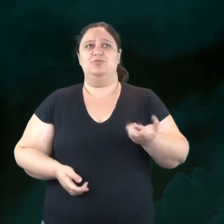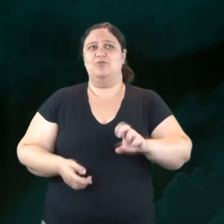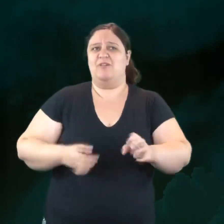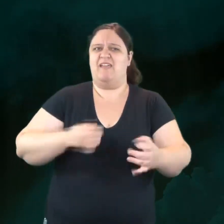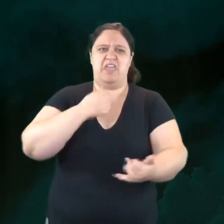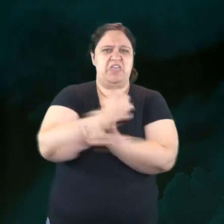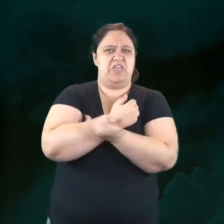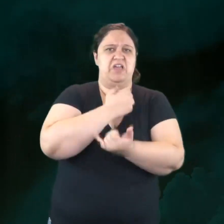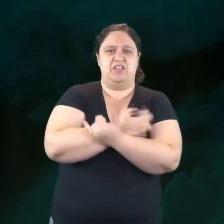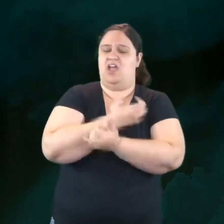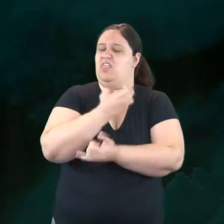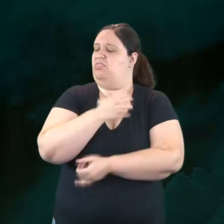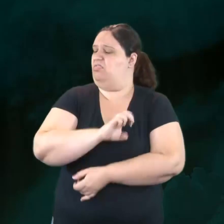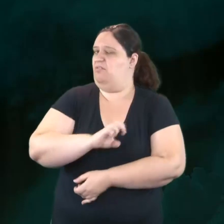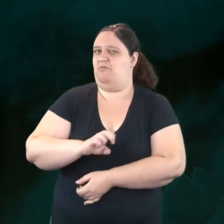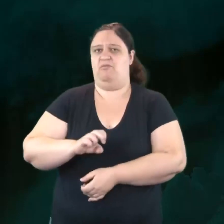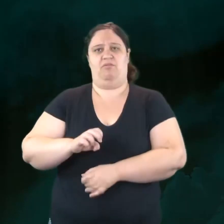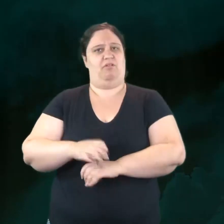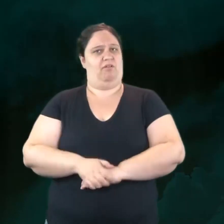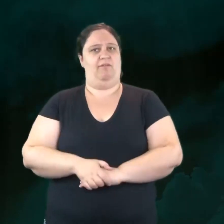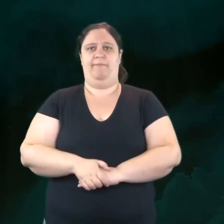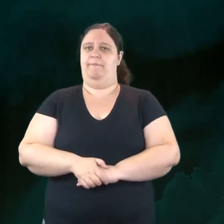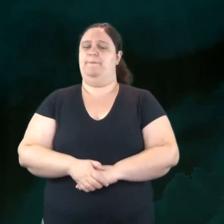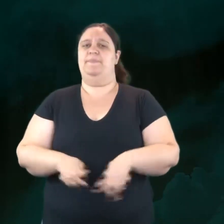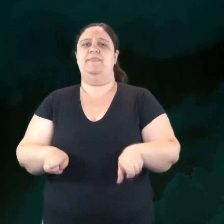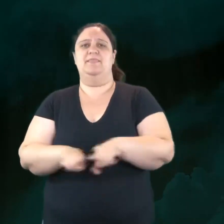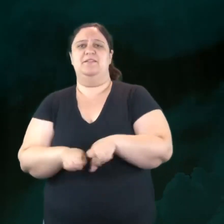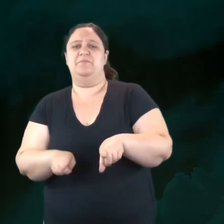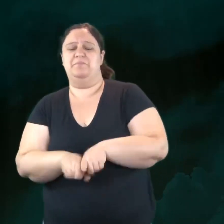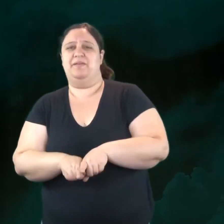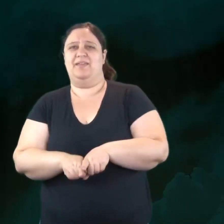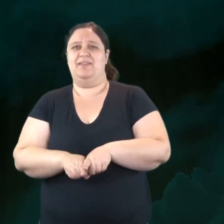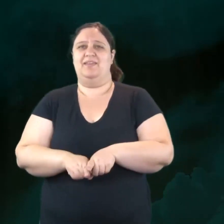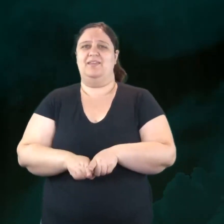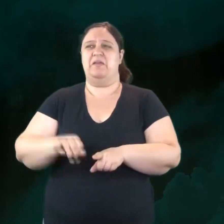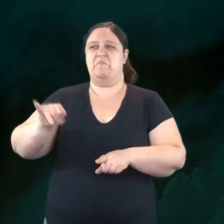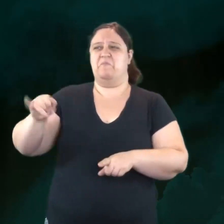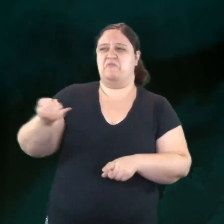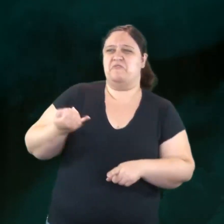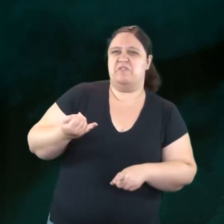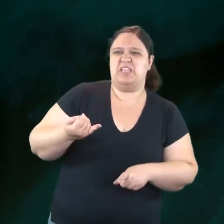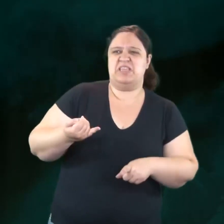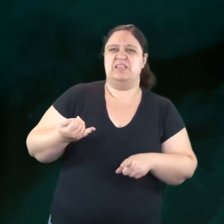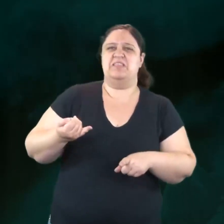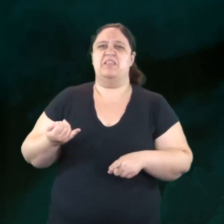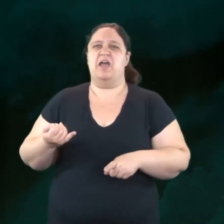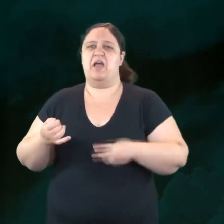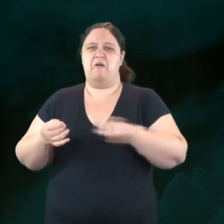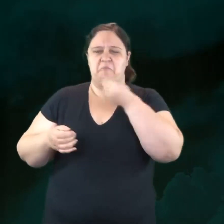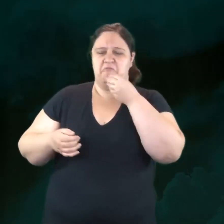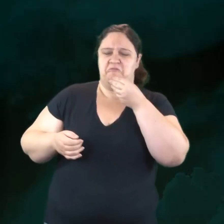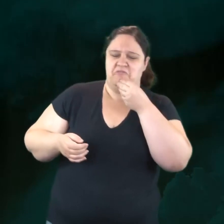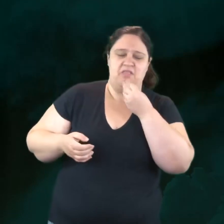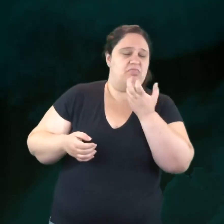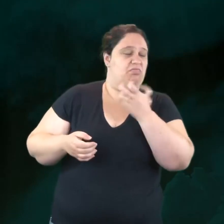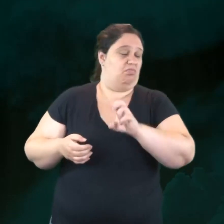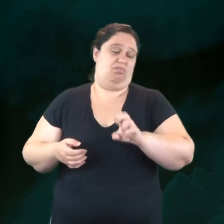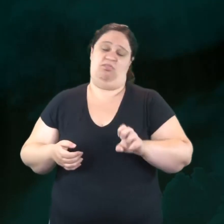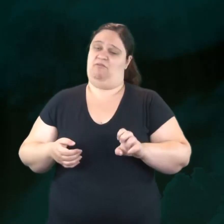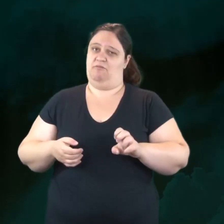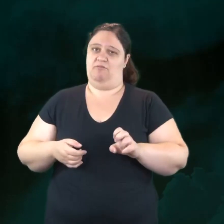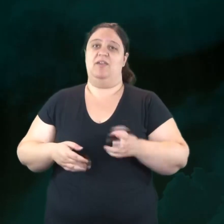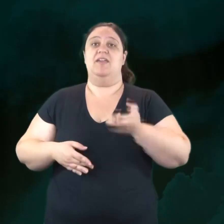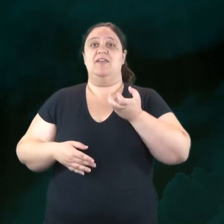com coração de dolo, nem com coração de motivação impura. Eles estão